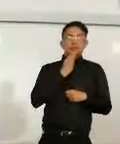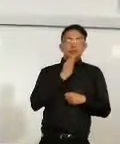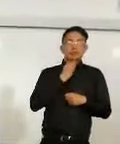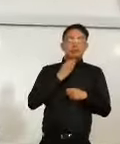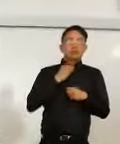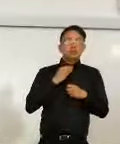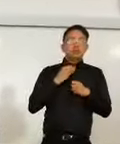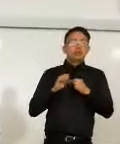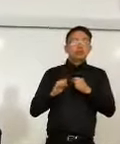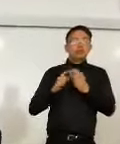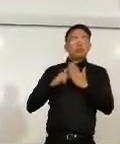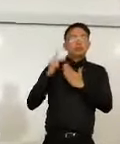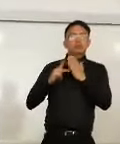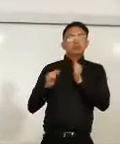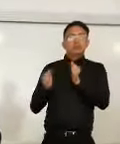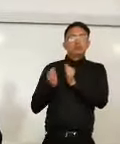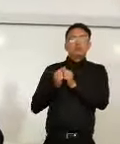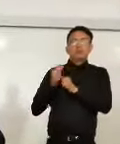programa PAIS,